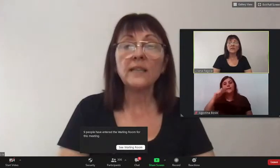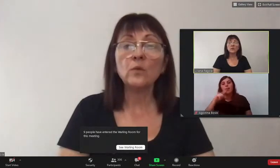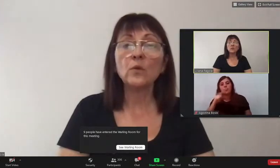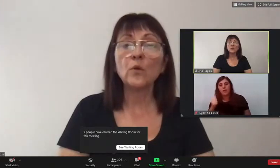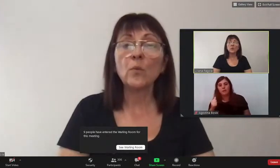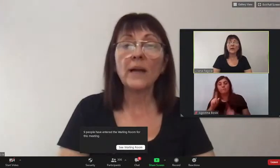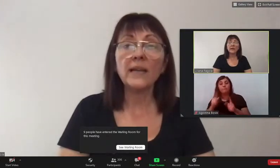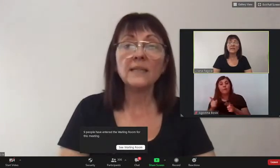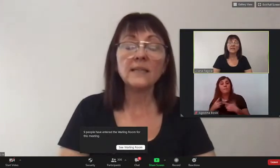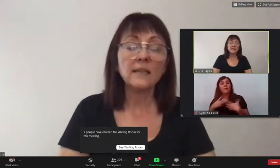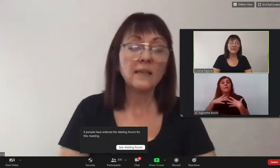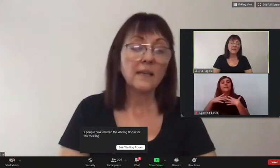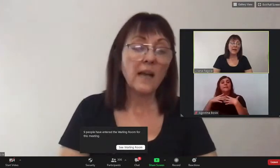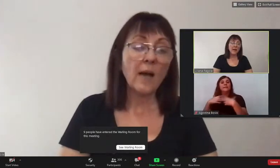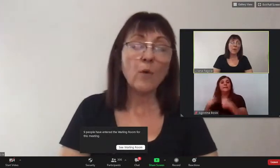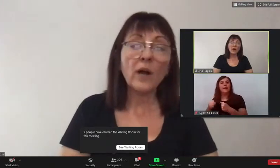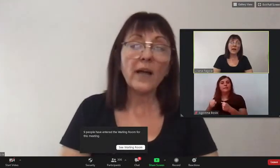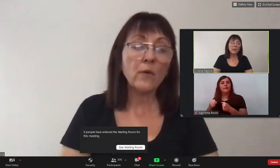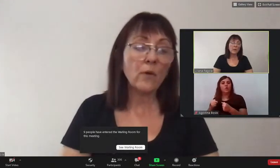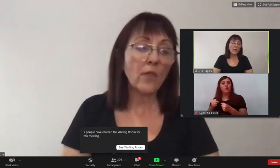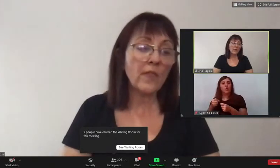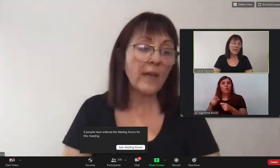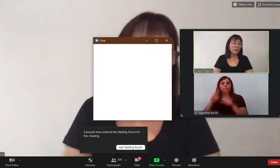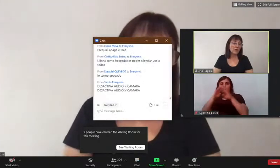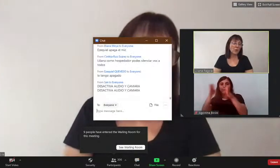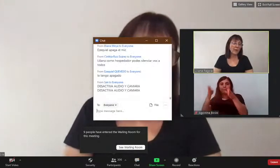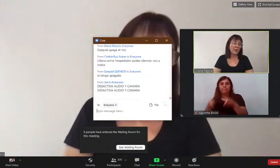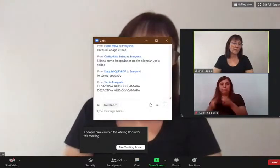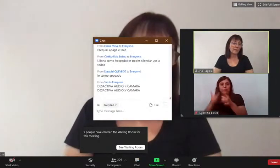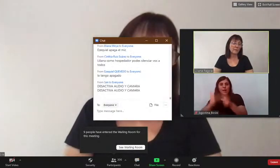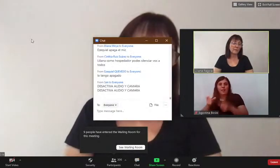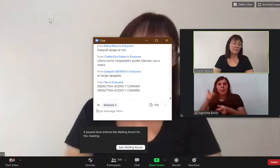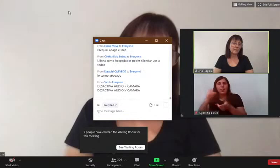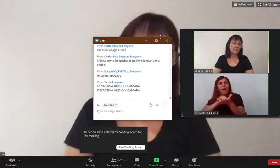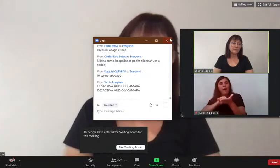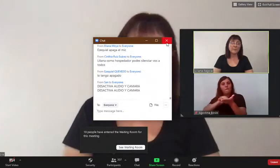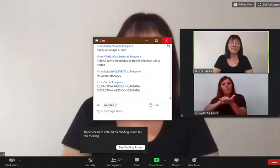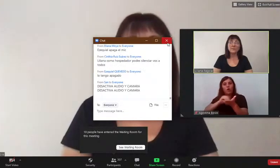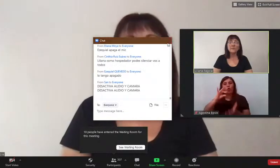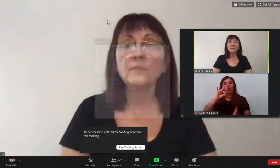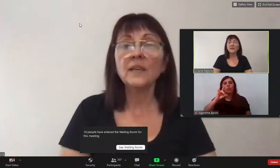del Instituto de Humanas, abogado Diego Sobrino.